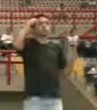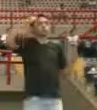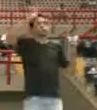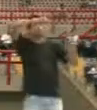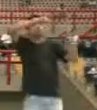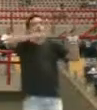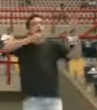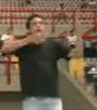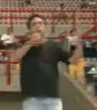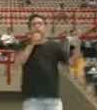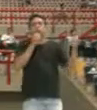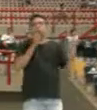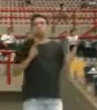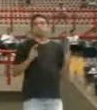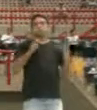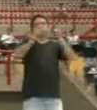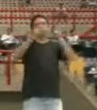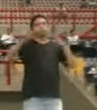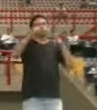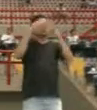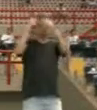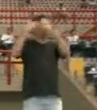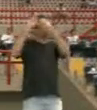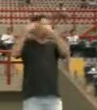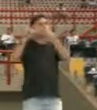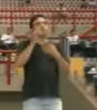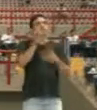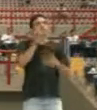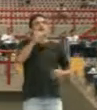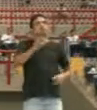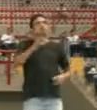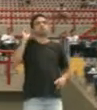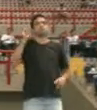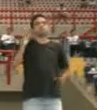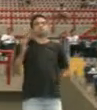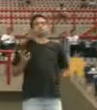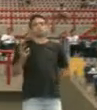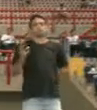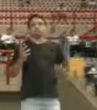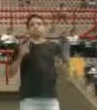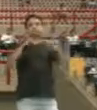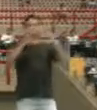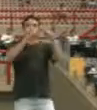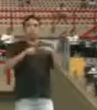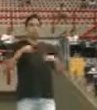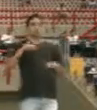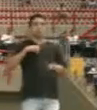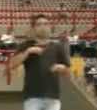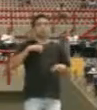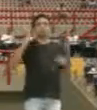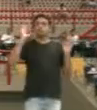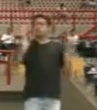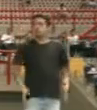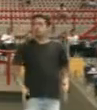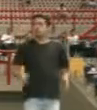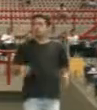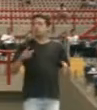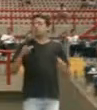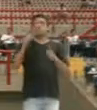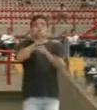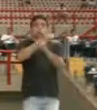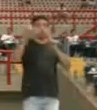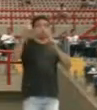analisar. Então raciocine comigo. Cabe o que a quem? Existem as colunas que sustentam